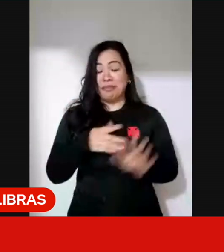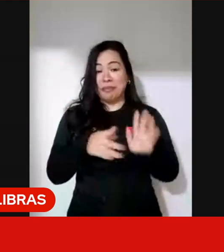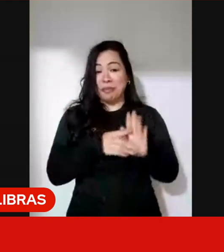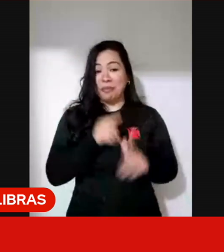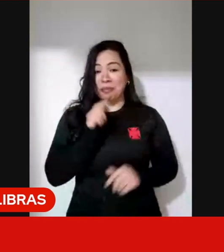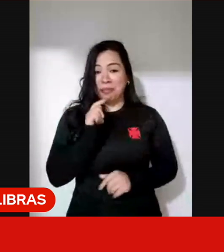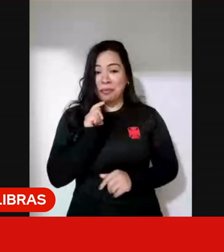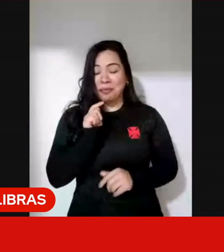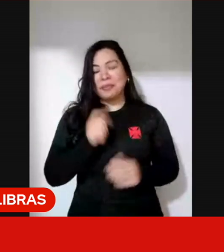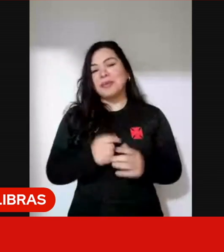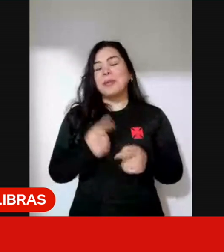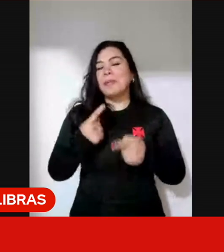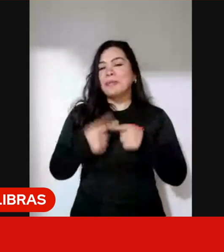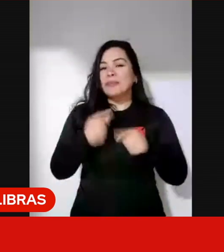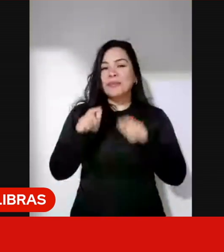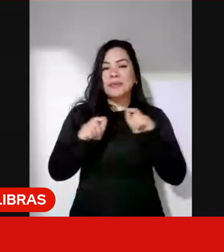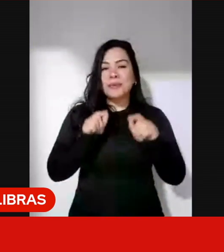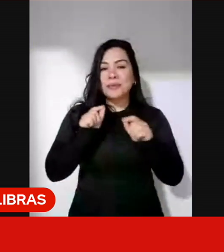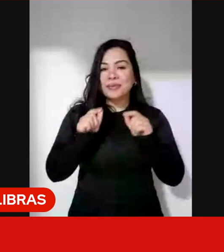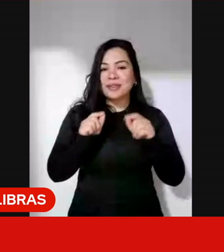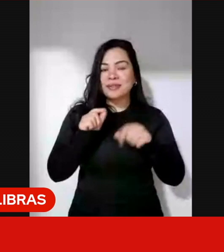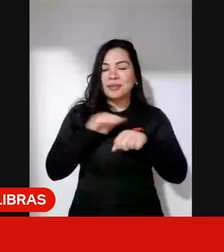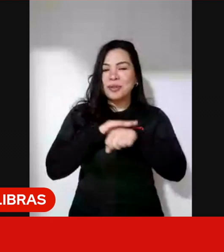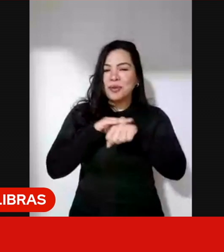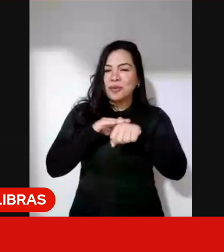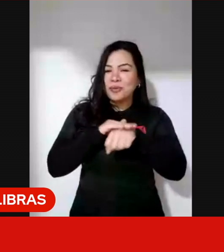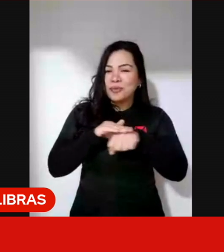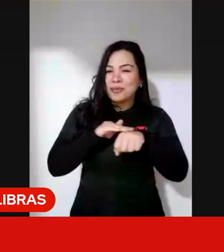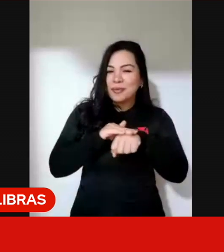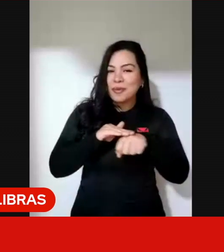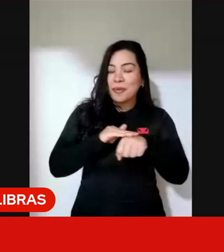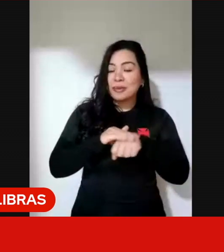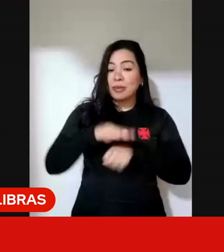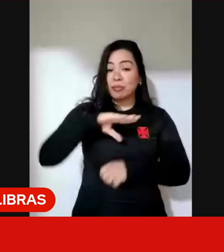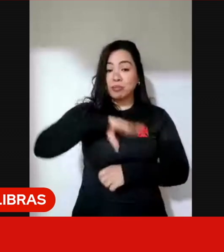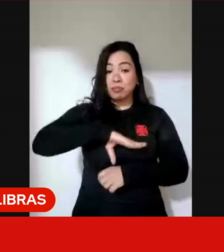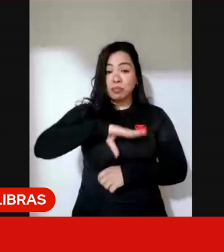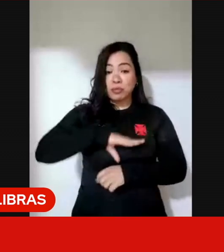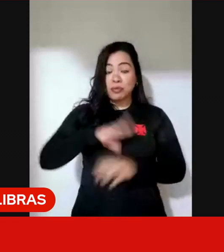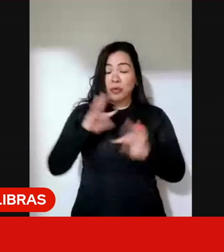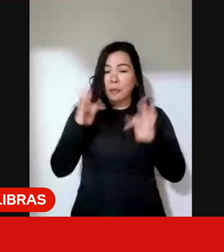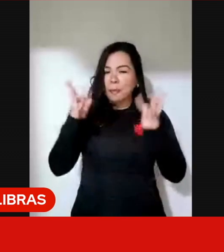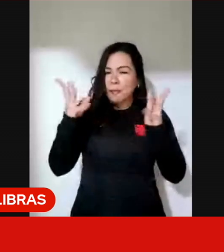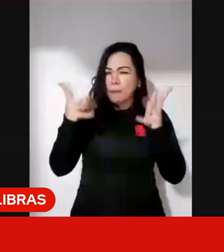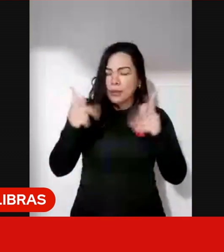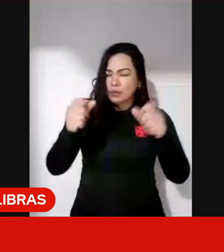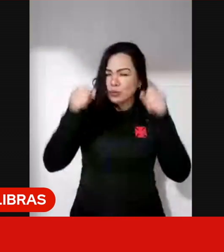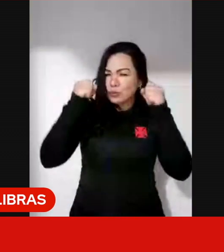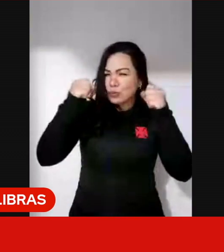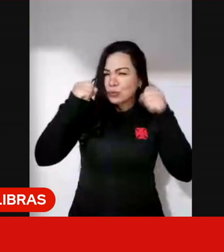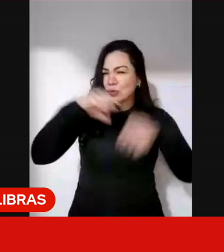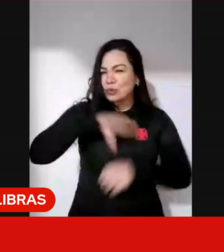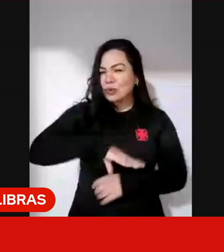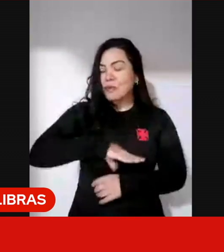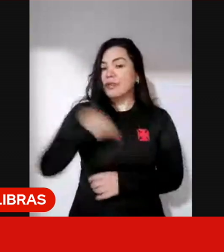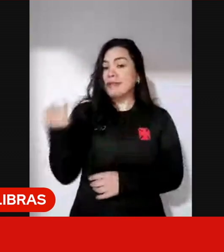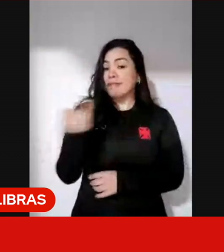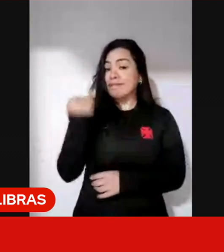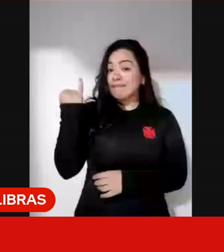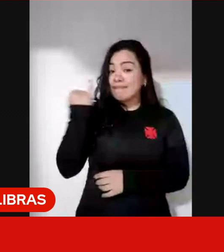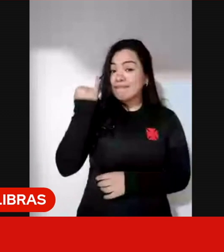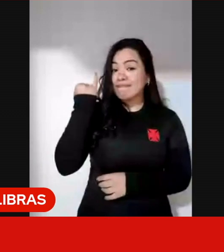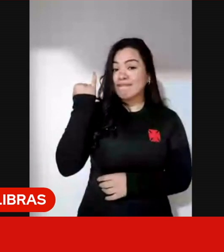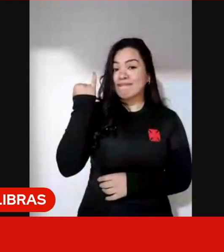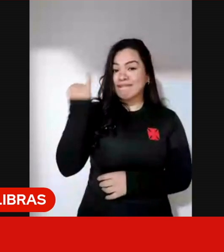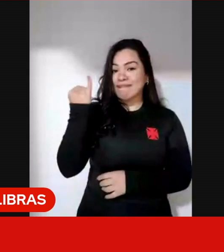e porque a gente vai falar de uma coisa que para o Vasco e para todo vascaíno é muito importante, que é